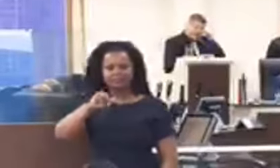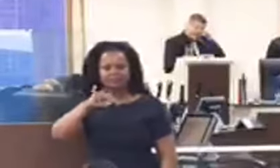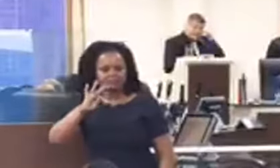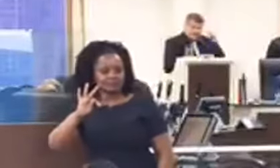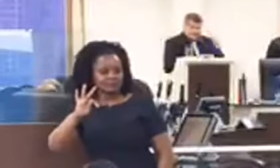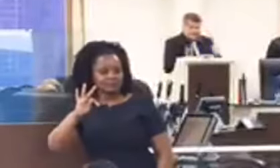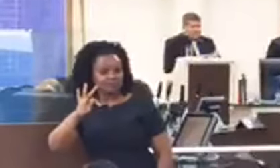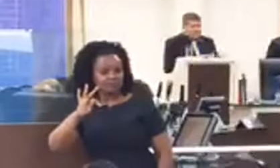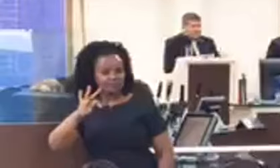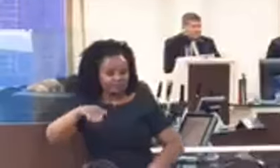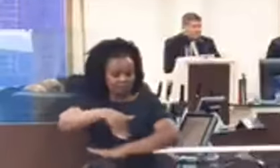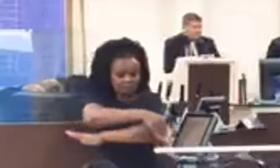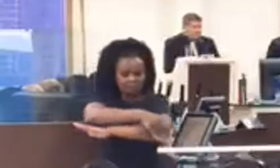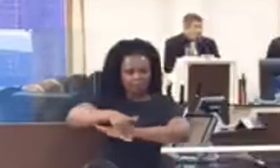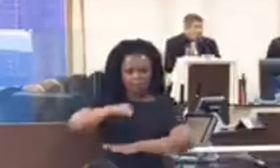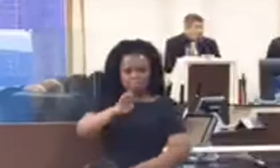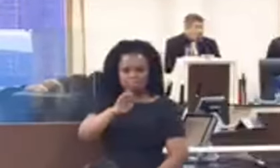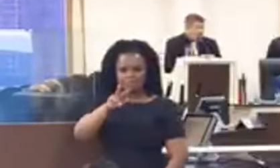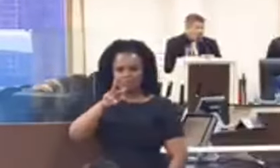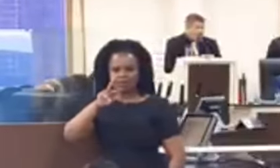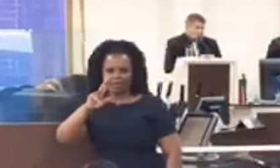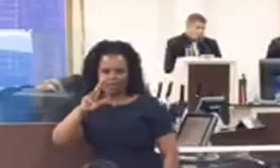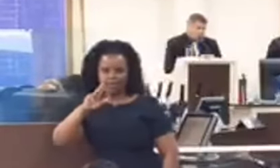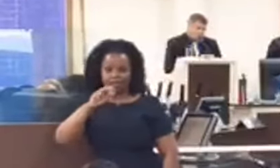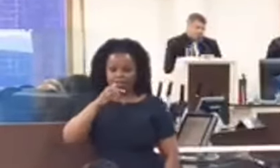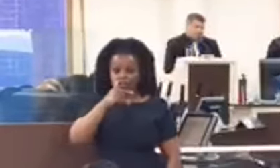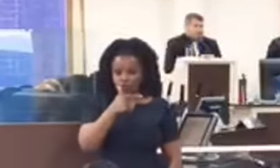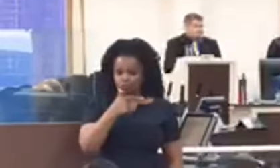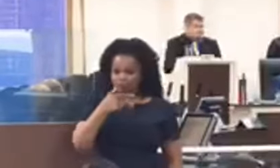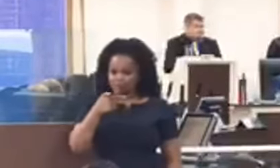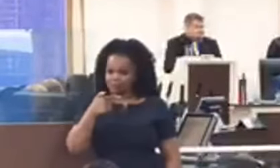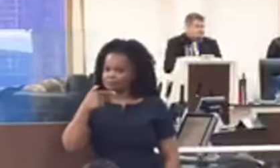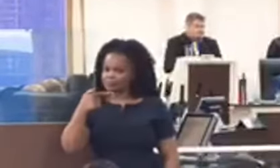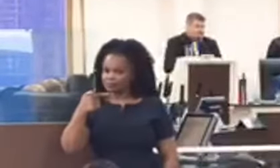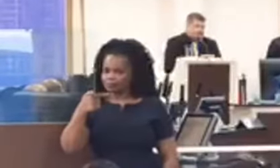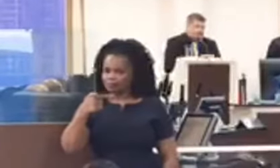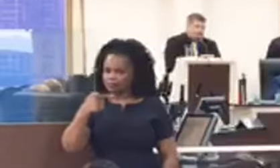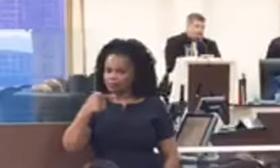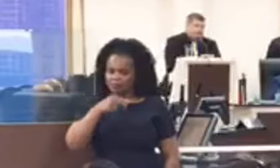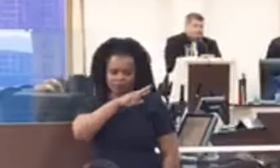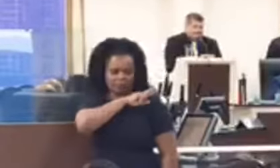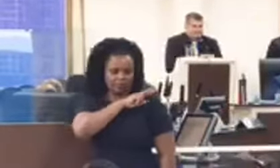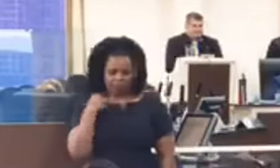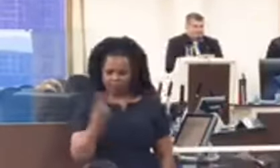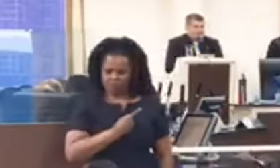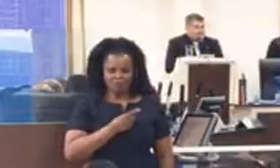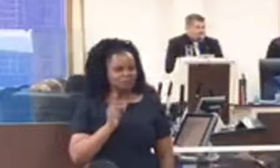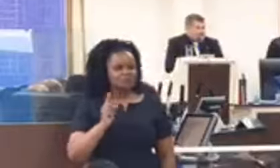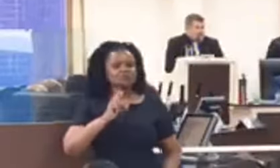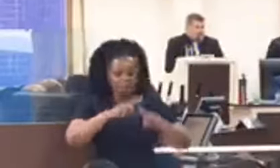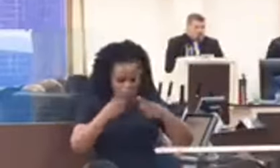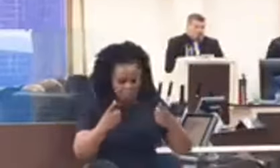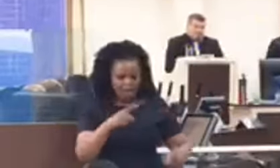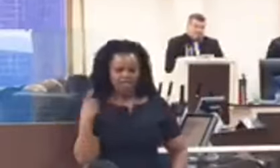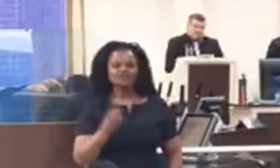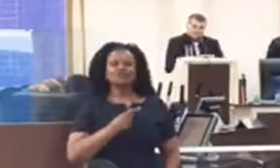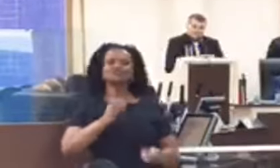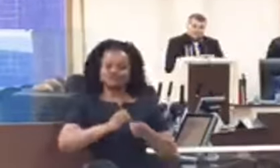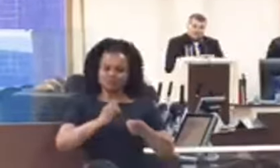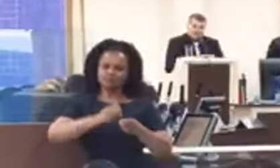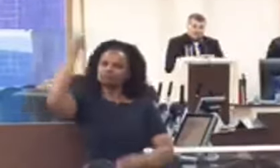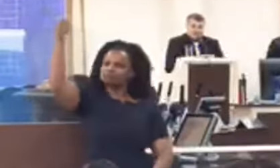na BR-277, Ayrton Senna, que não é nem a nossa jurisdição, é do DENIT, do Governo Federal, para implantar a LED em toda